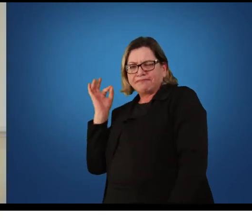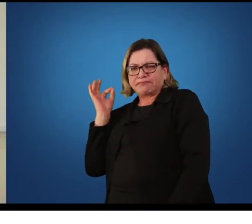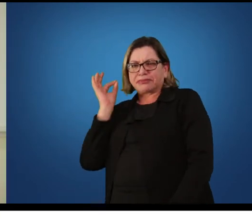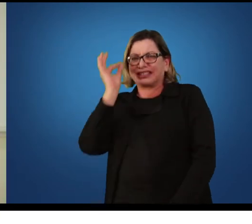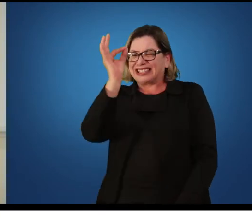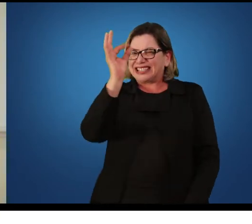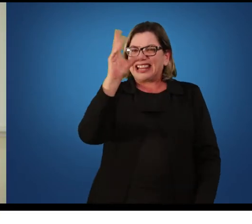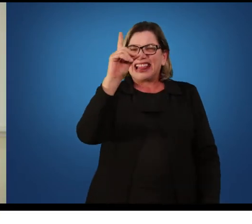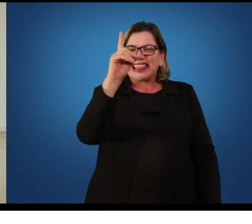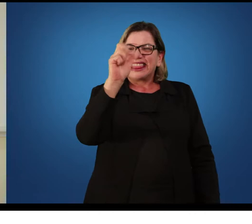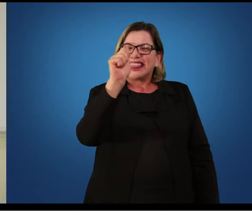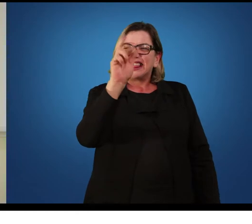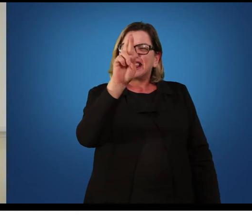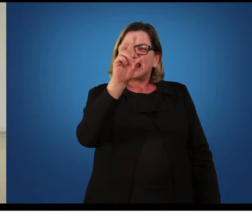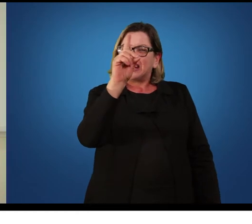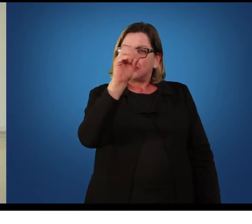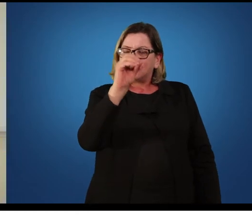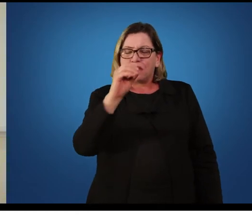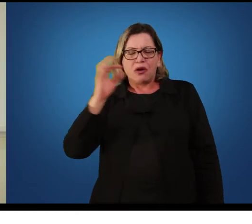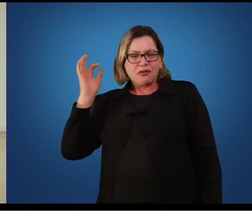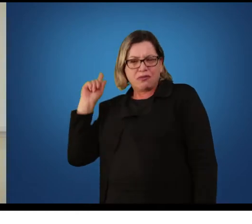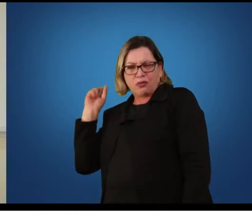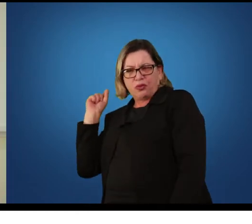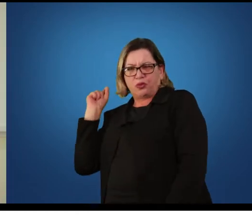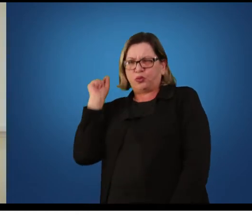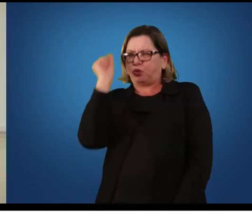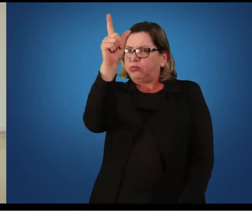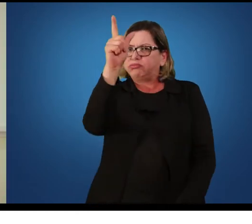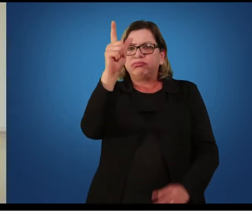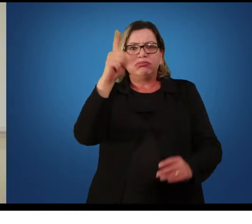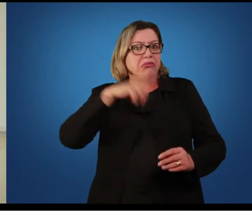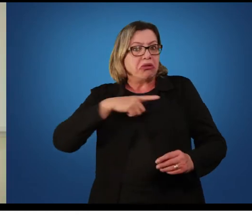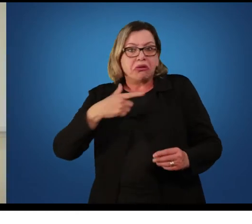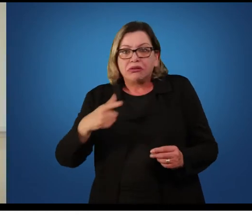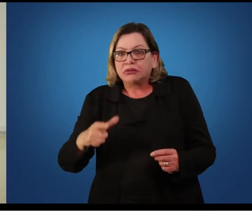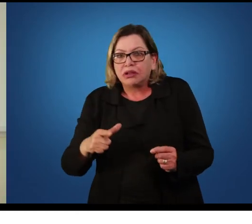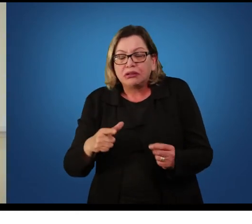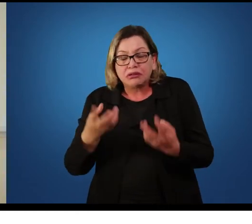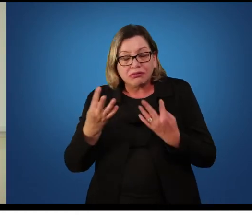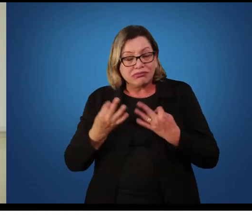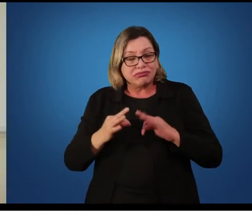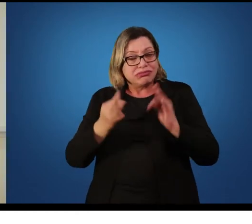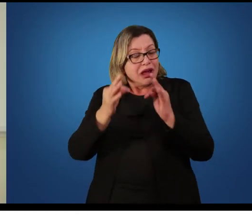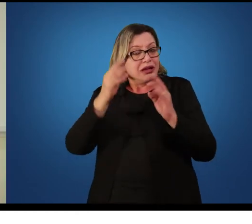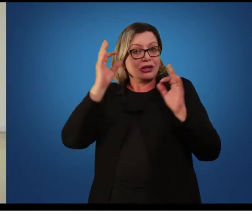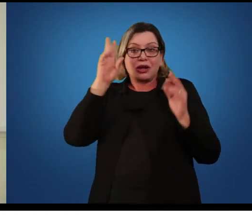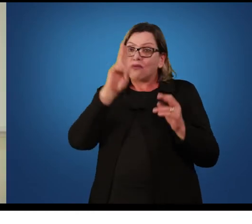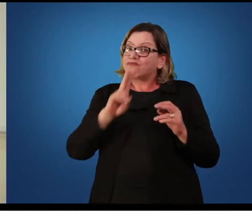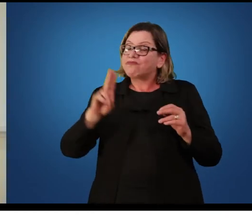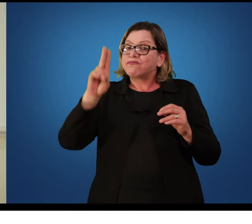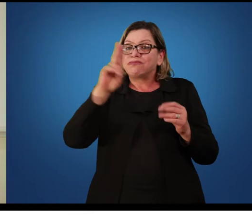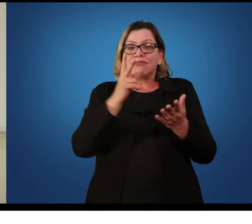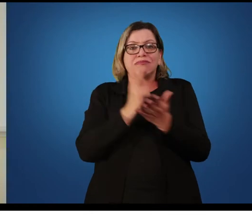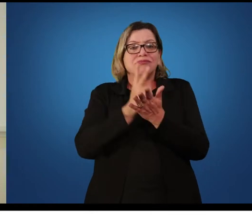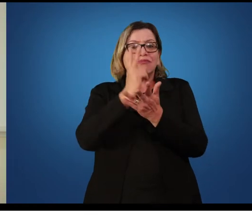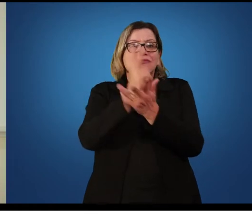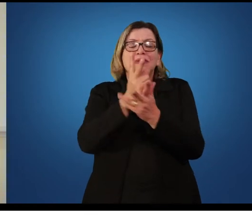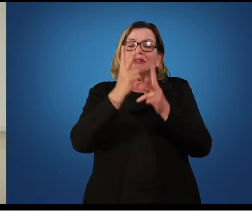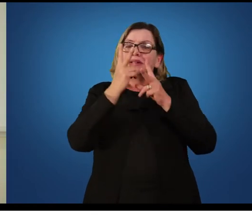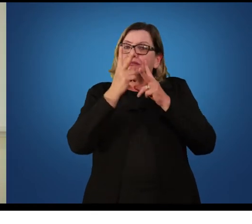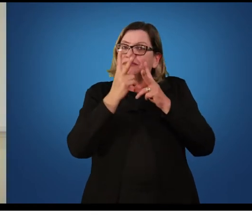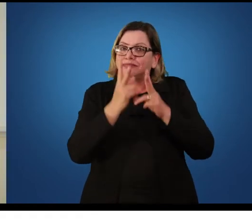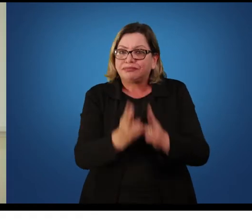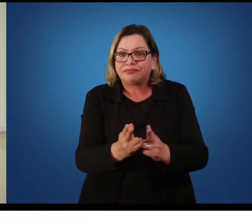Eu não tenho interferências ambientais, a execução, a técnica do movimento é aquela e o aluno deve